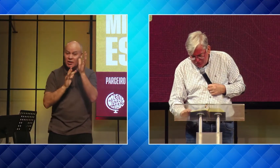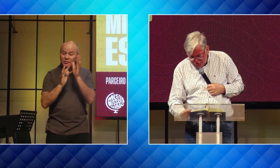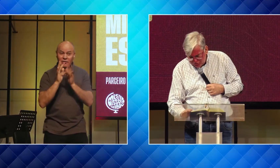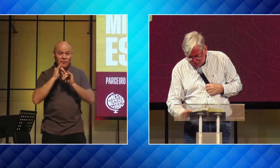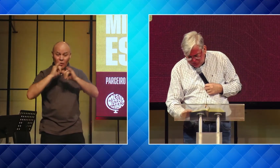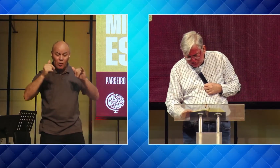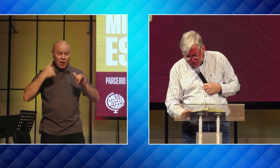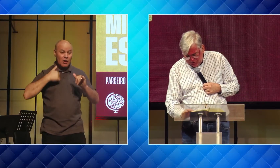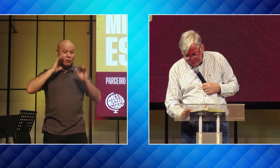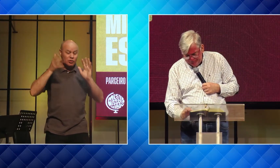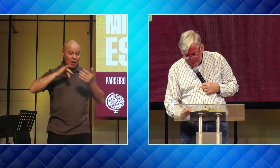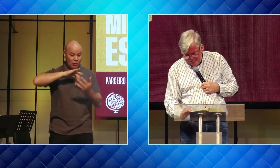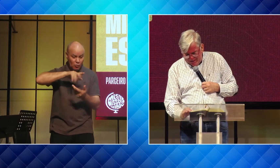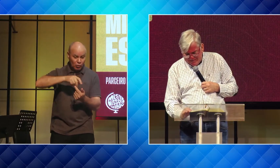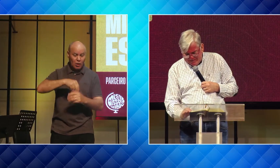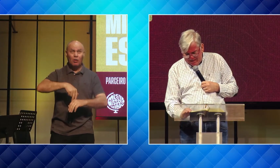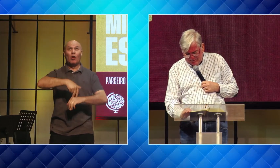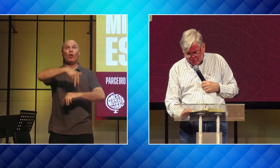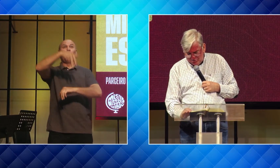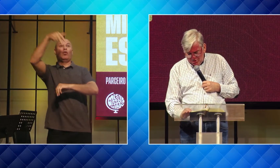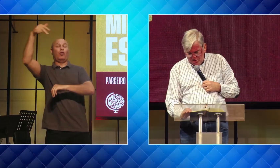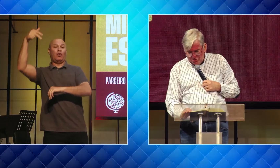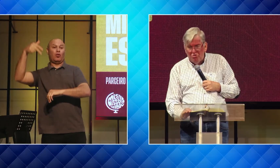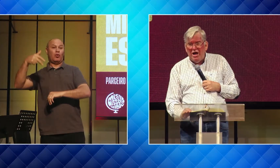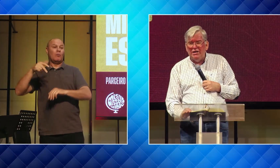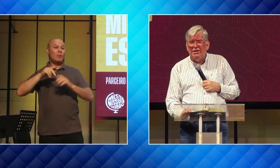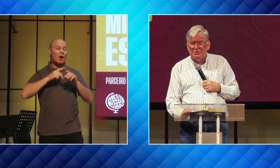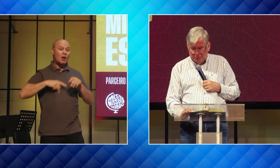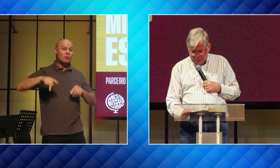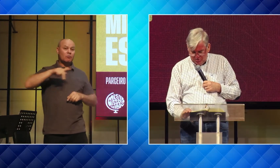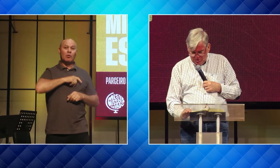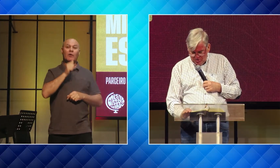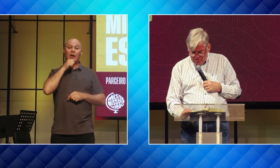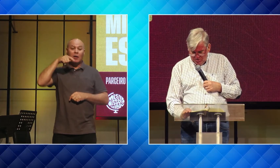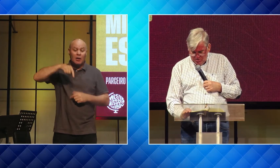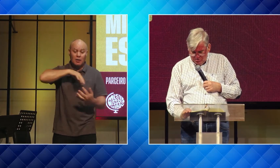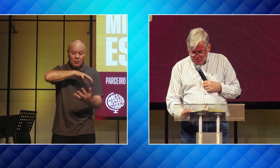para junto de ti. Pai Santo, guarda-os